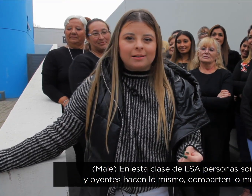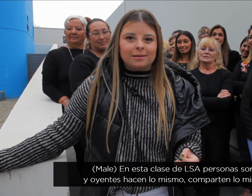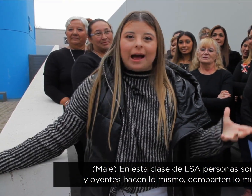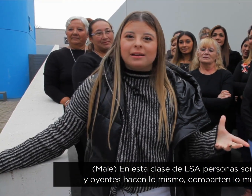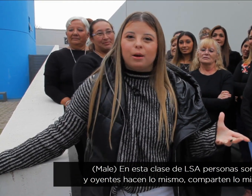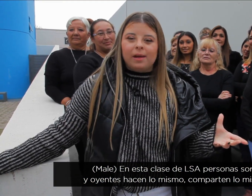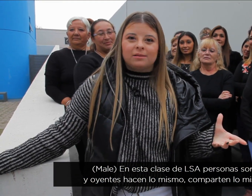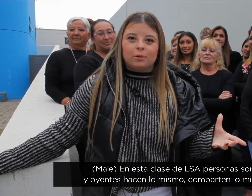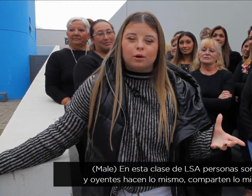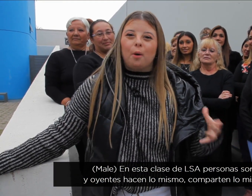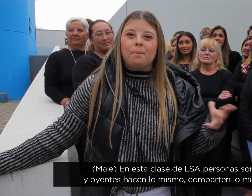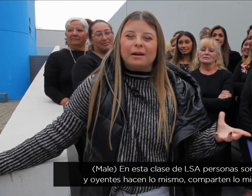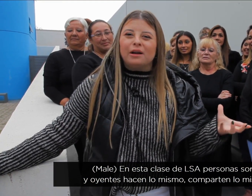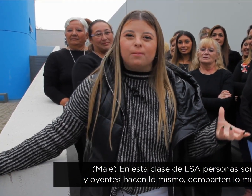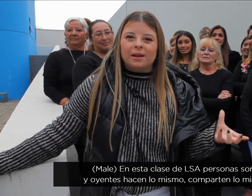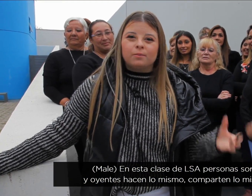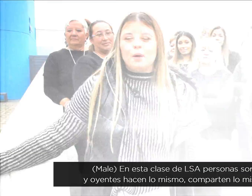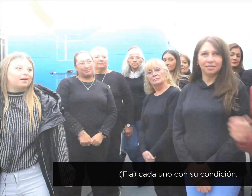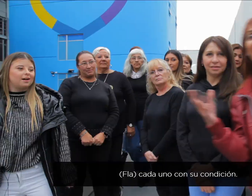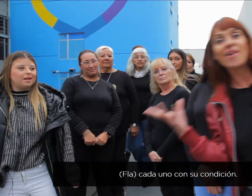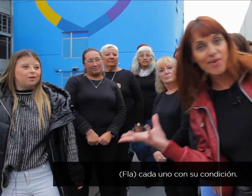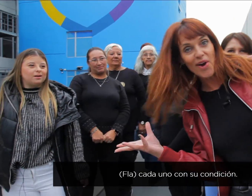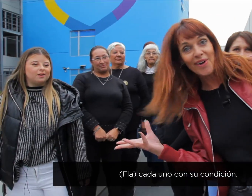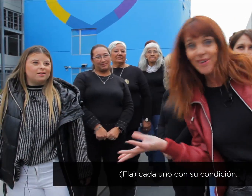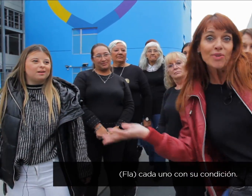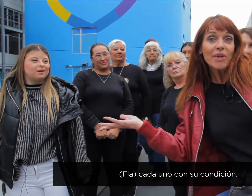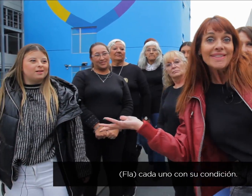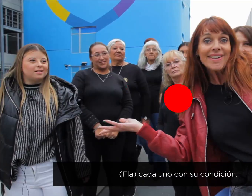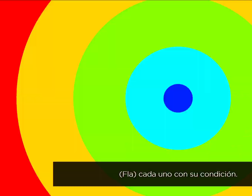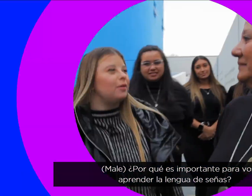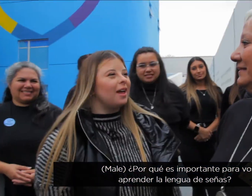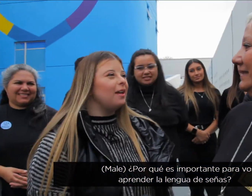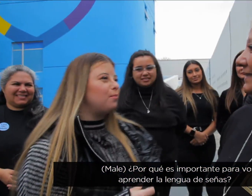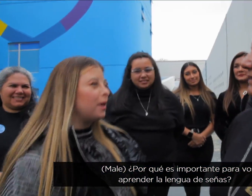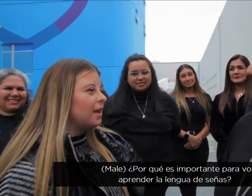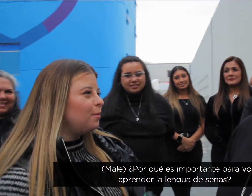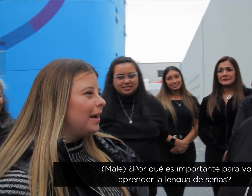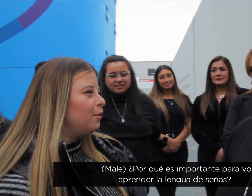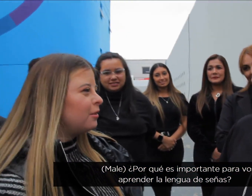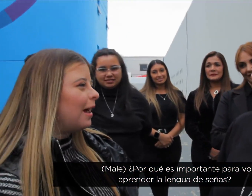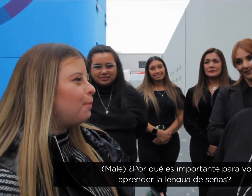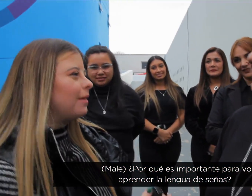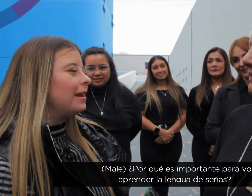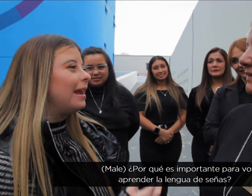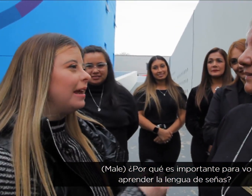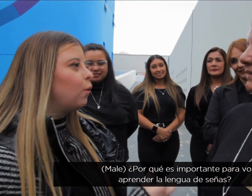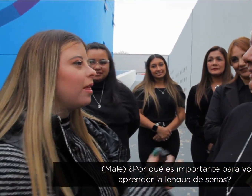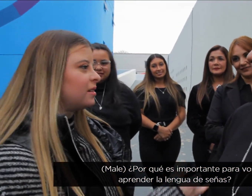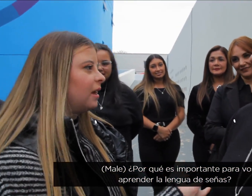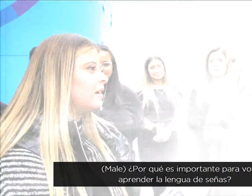hacen lo mismo, comparten lo mismo. Cada uno con su condición. ¿Por qué es importante para vos aprender la lengua de señas?